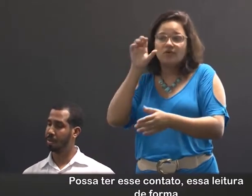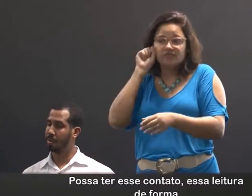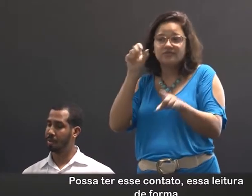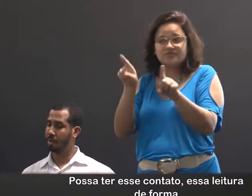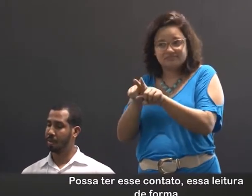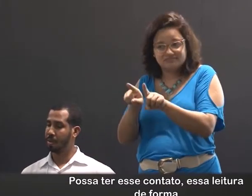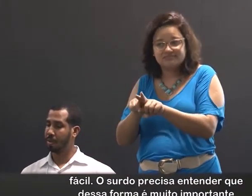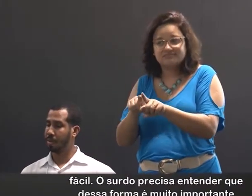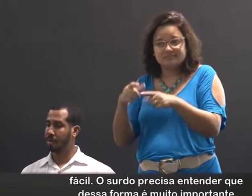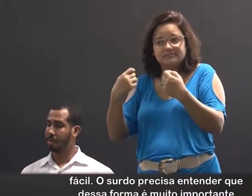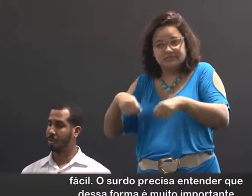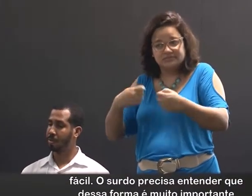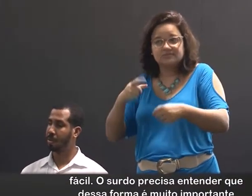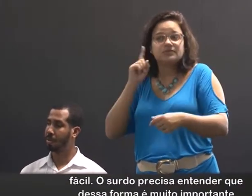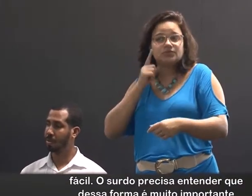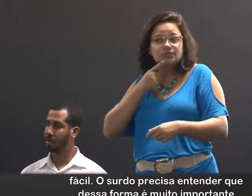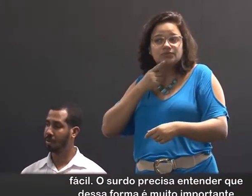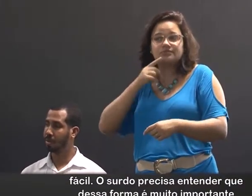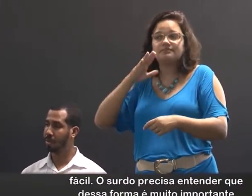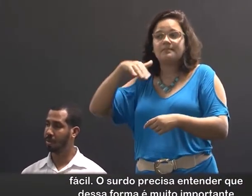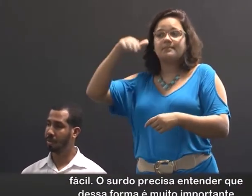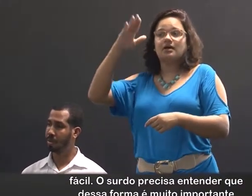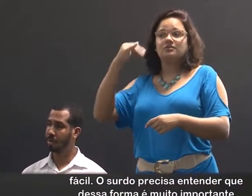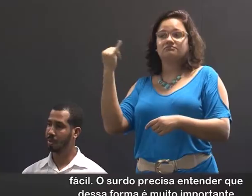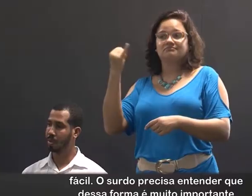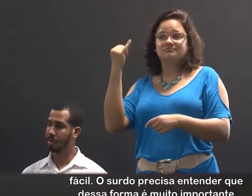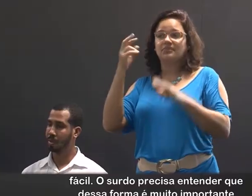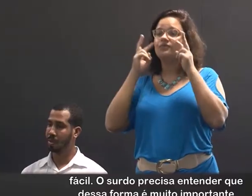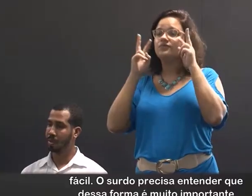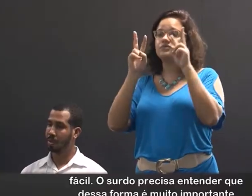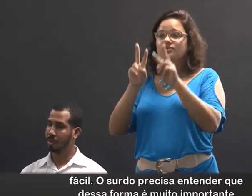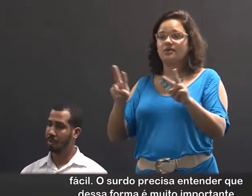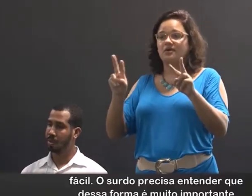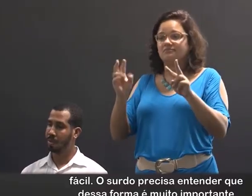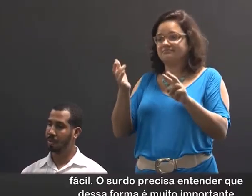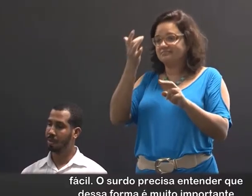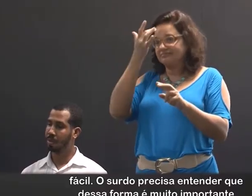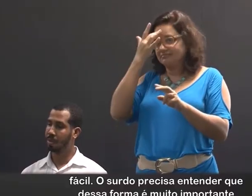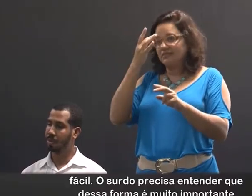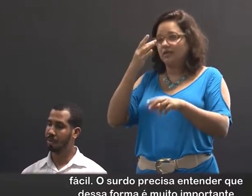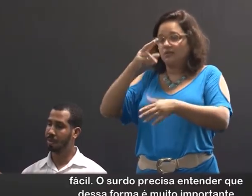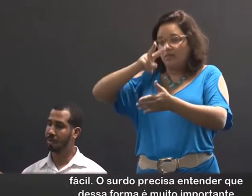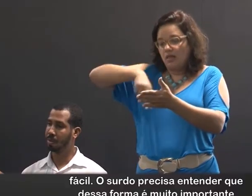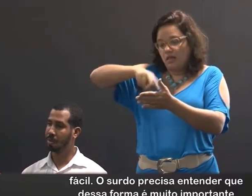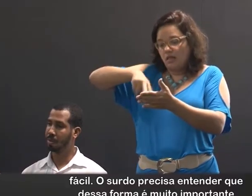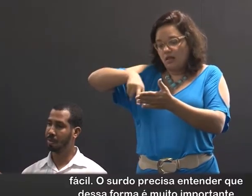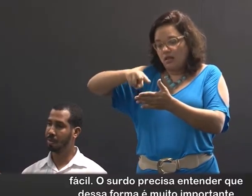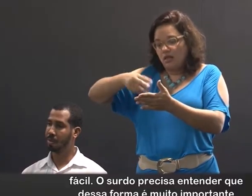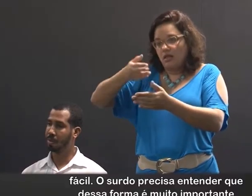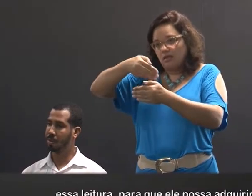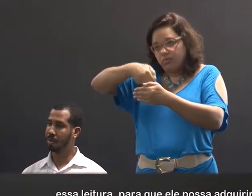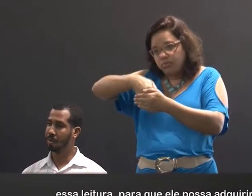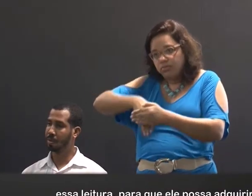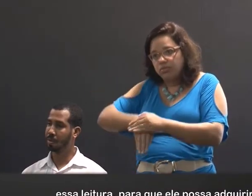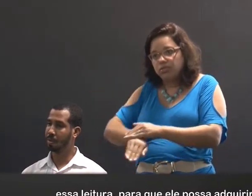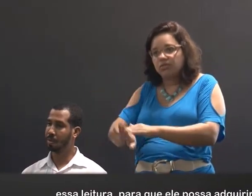forma fácil. O surdo também, ele precisa entender que dessa forma também é muito importante essa leitura, que ele